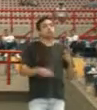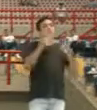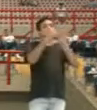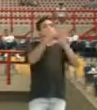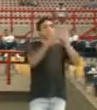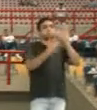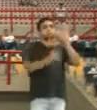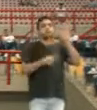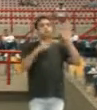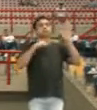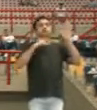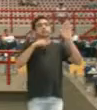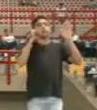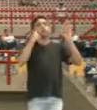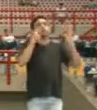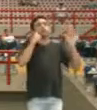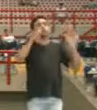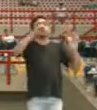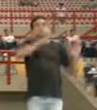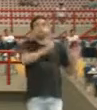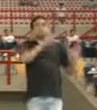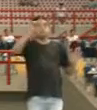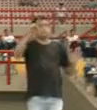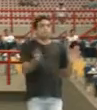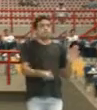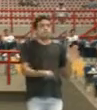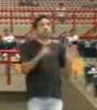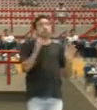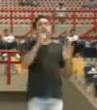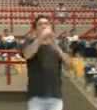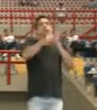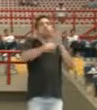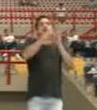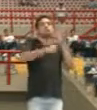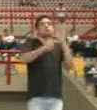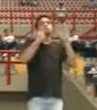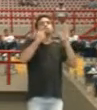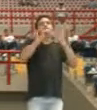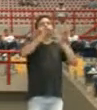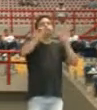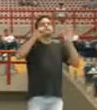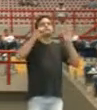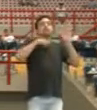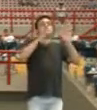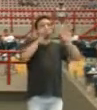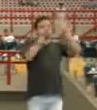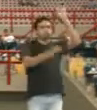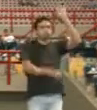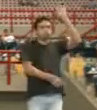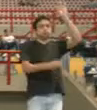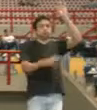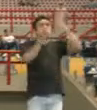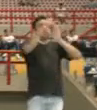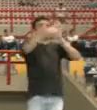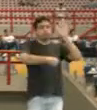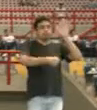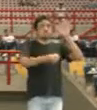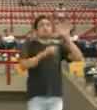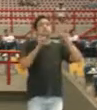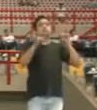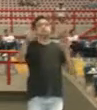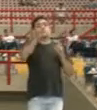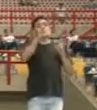participante de redações que tiraram 1000. Não são redações curtas, são redações alongadas. Quanto